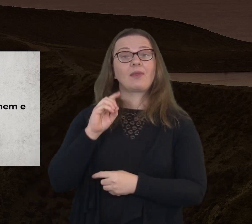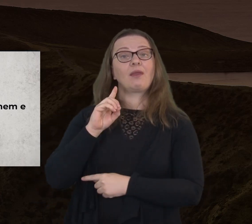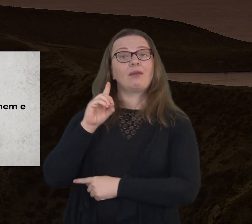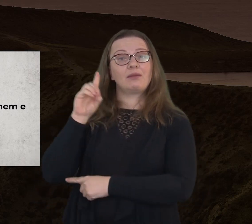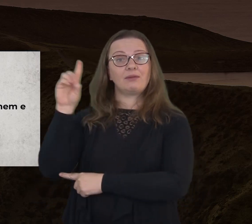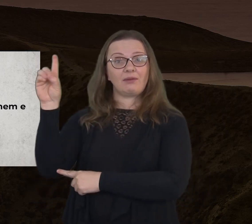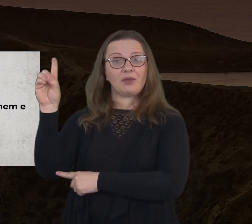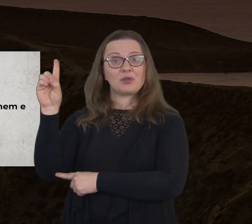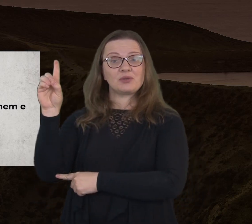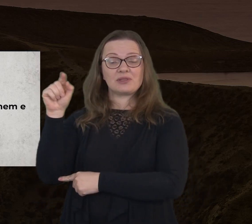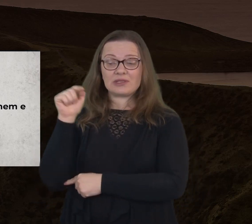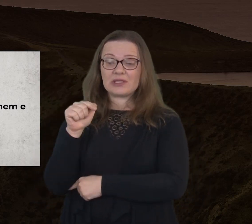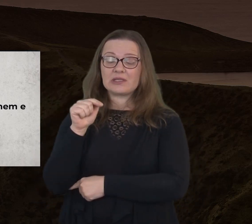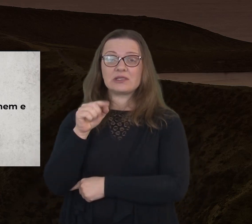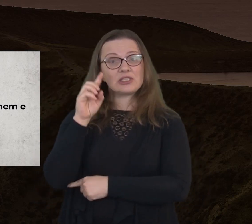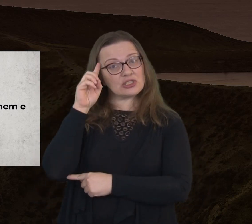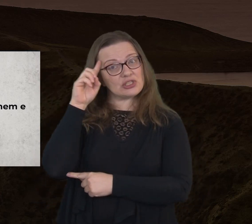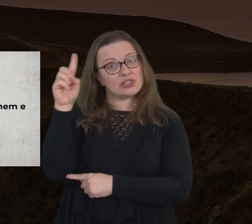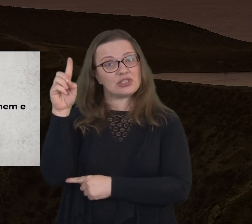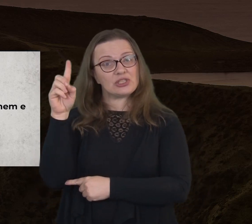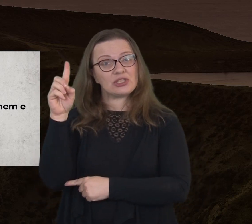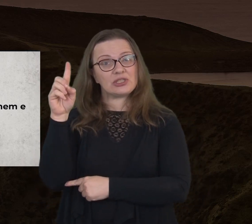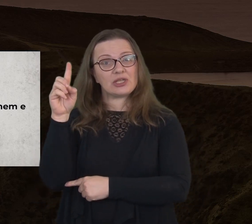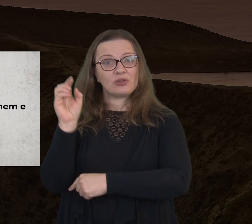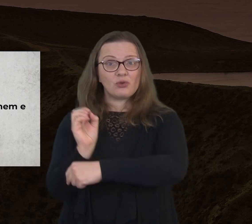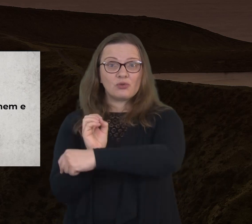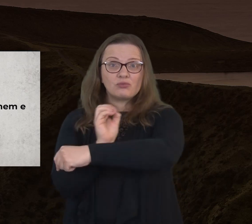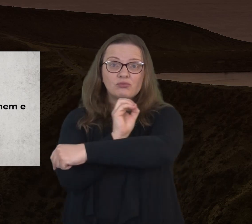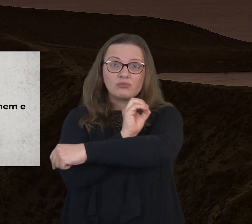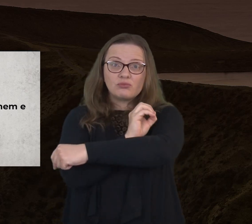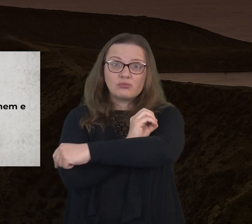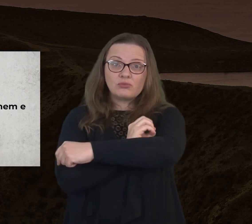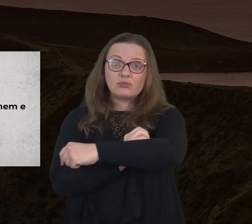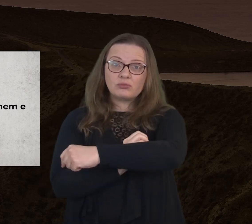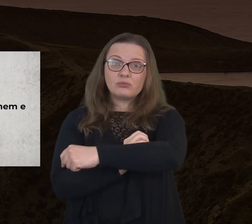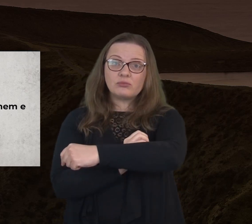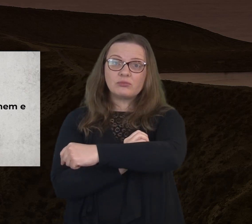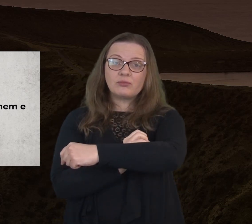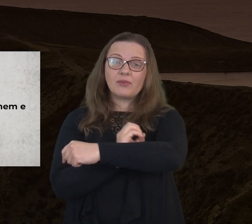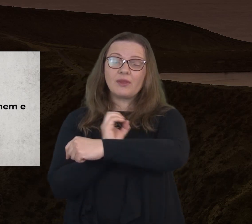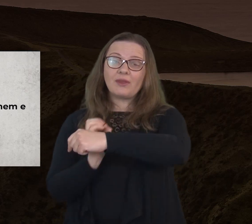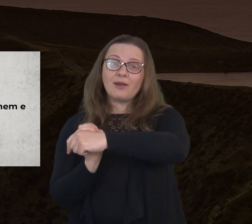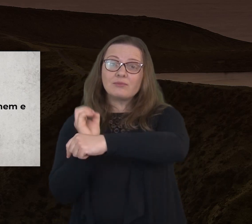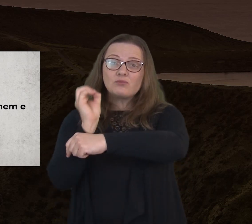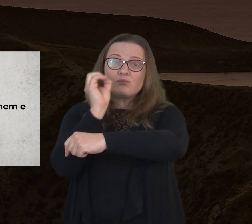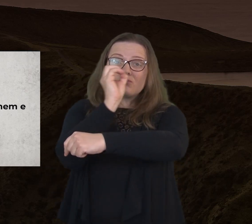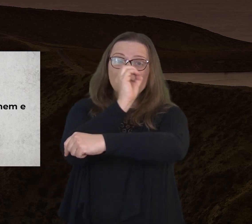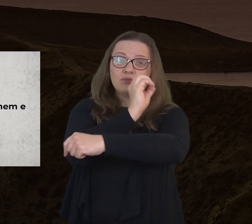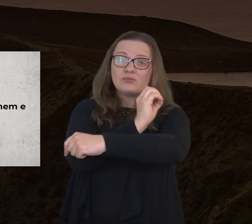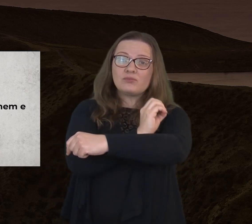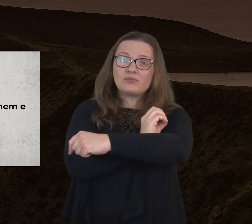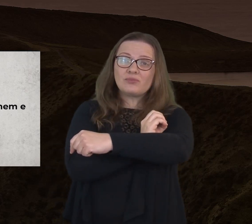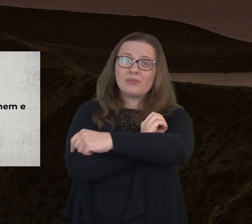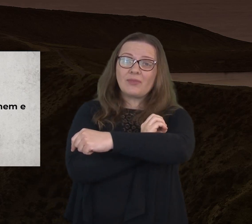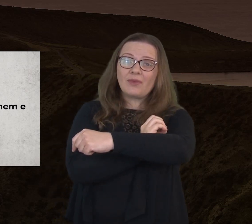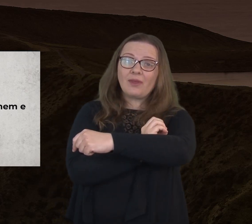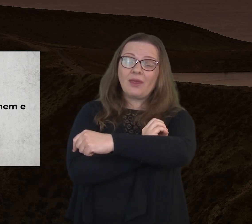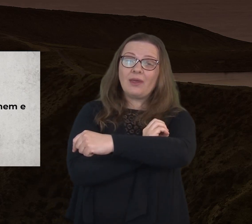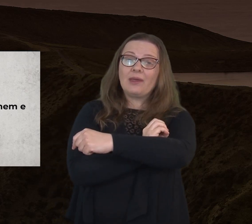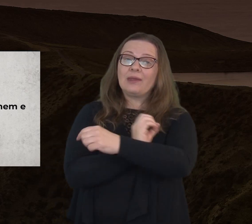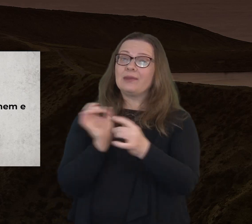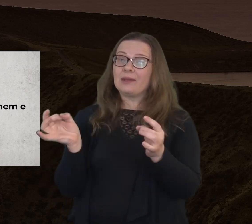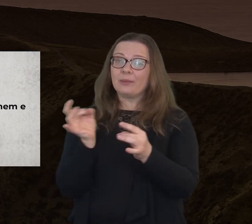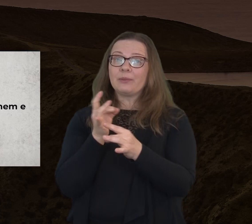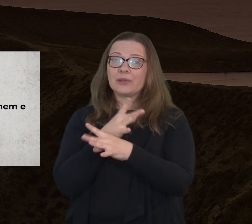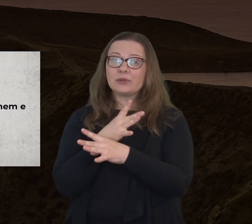Deus, naquele dia, no final do dia, na viração do dia, isto é, já no entardecer, terminando